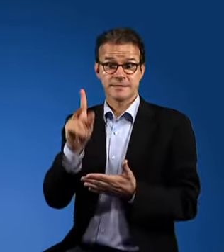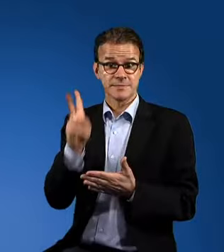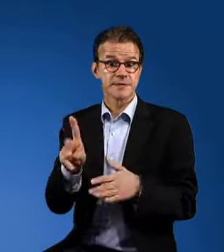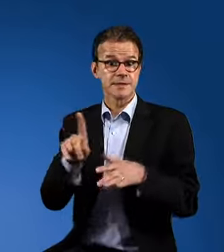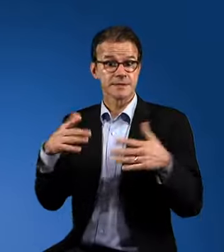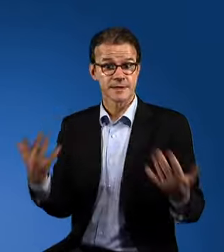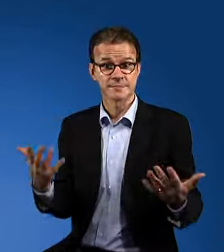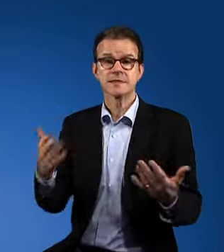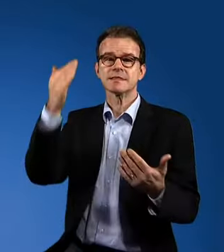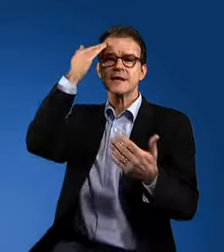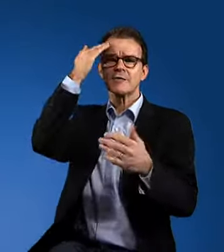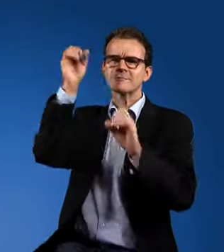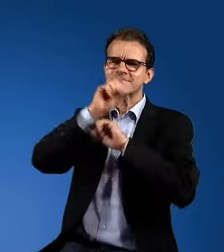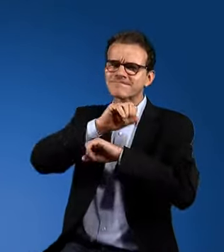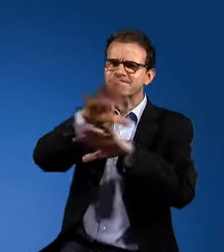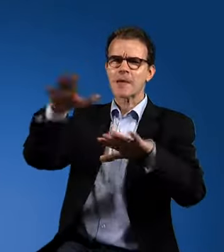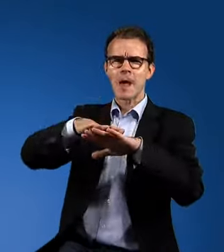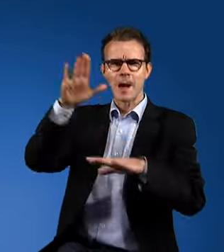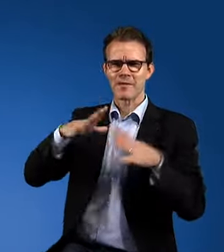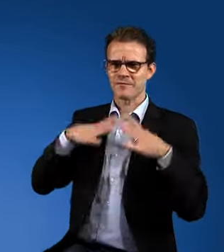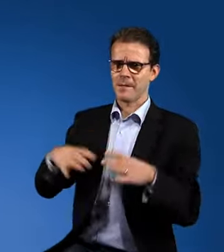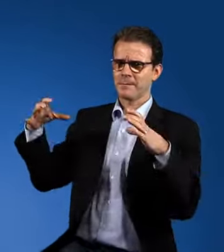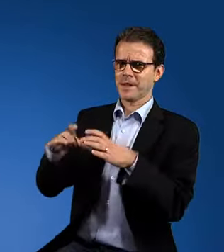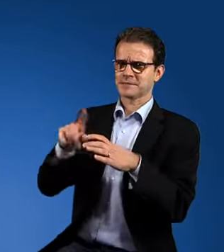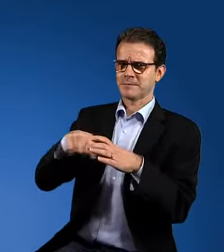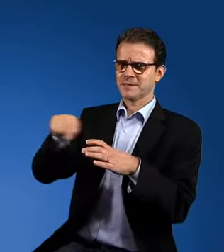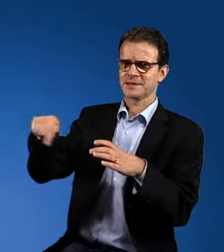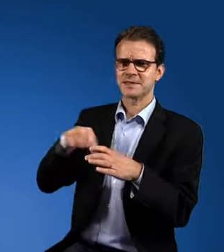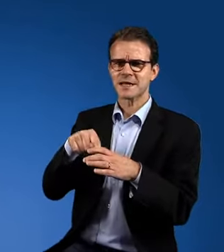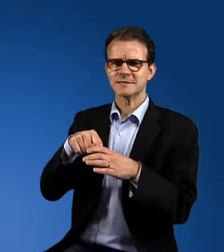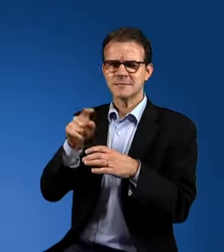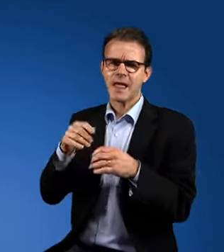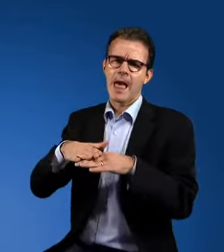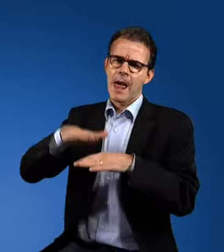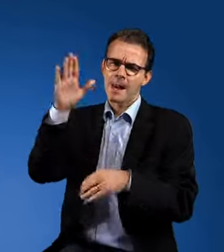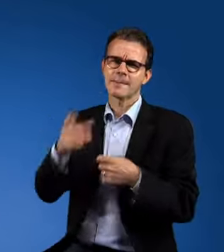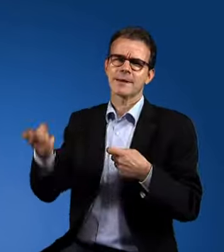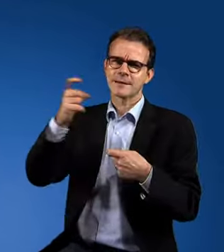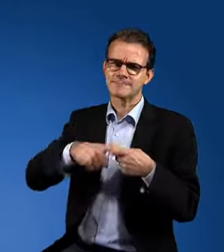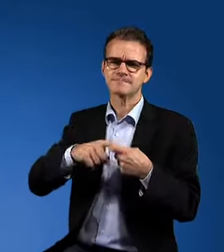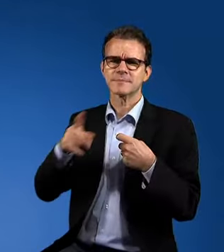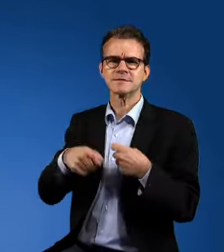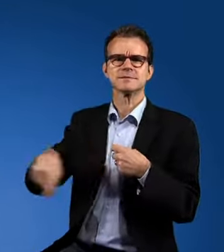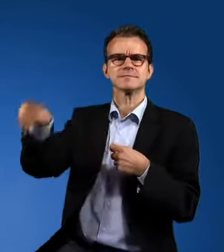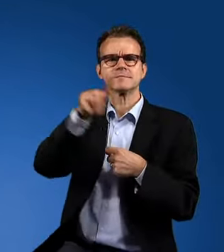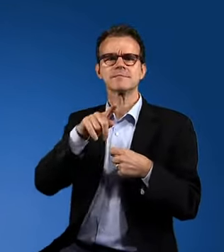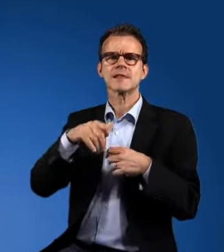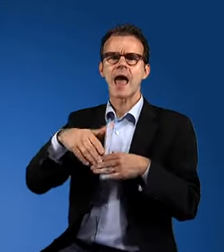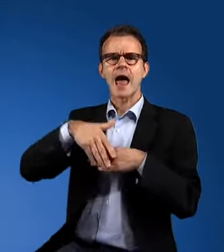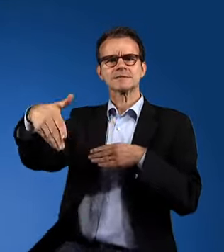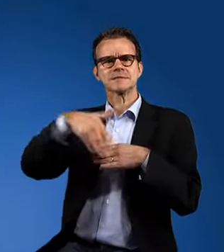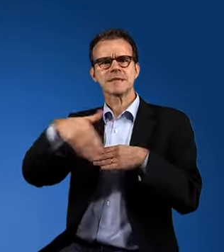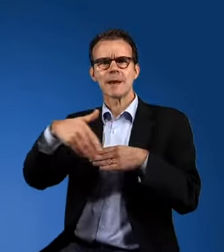on tietoisuuden lisääminen vammaisuudesta, joka liittyy